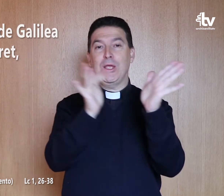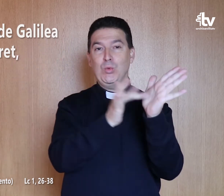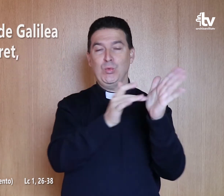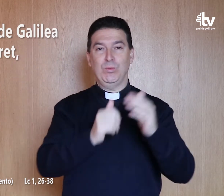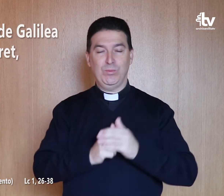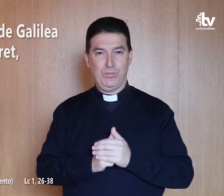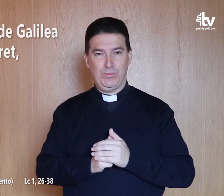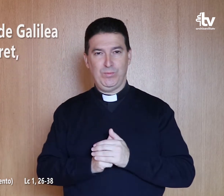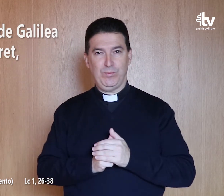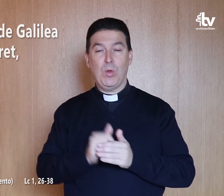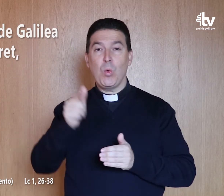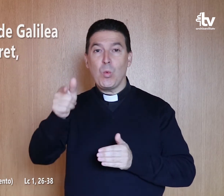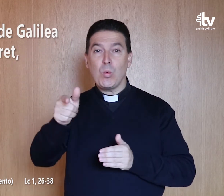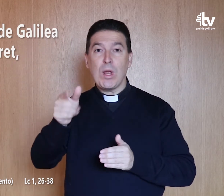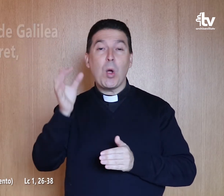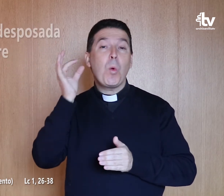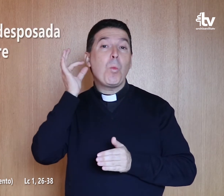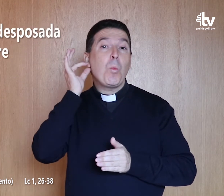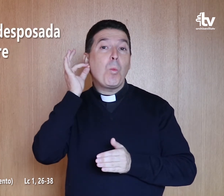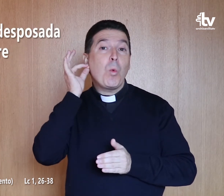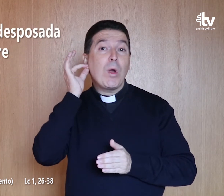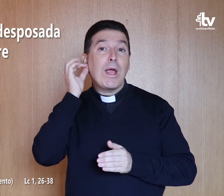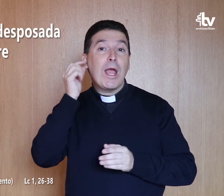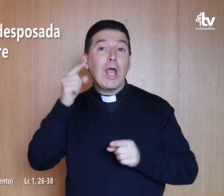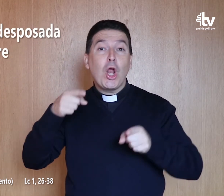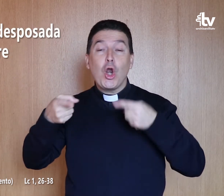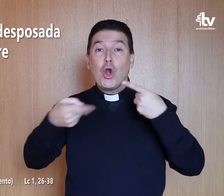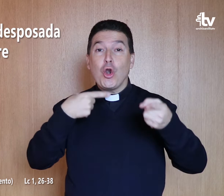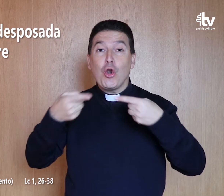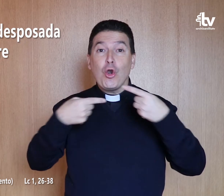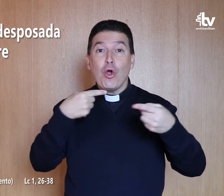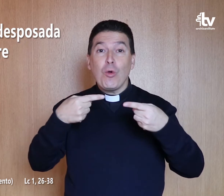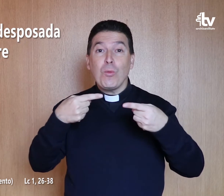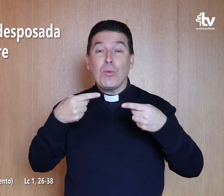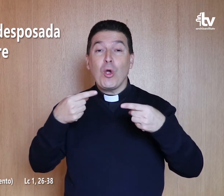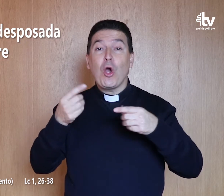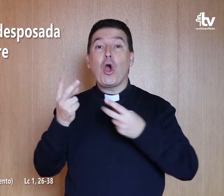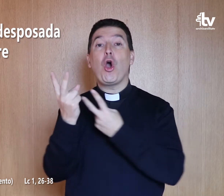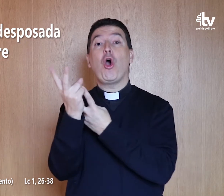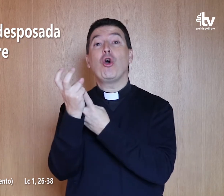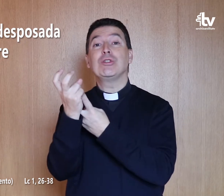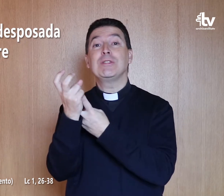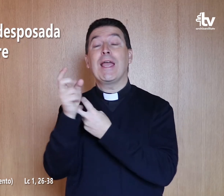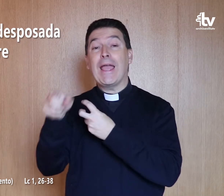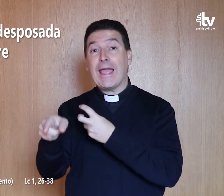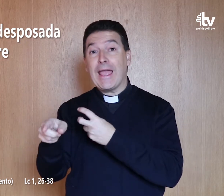llamada Nazaret, a una virgen desposada con un hombre llamado José,